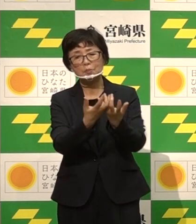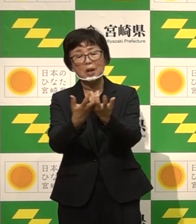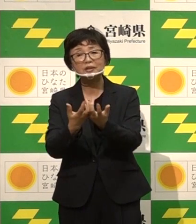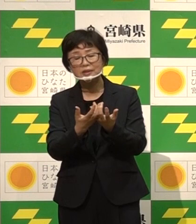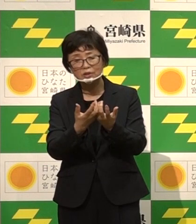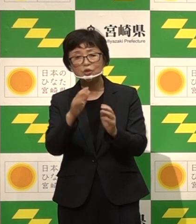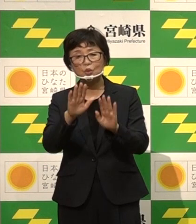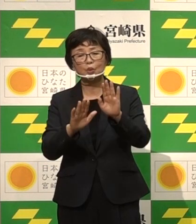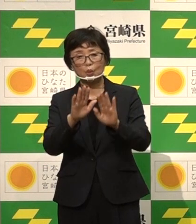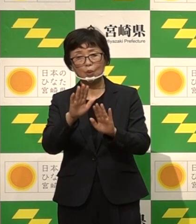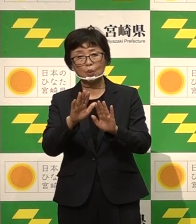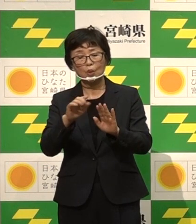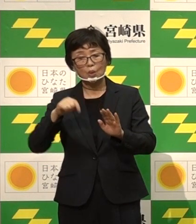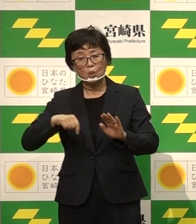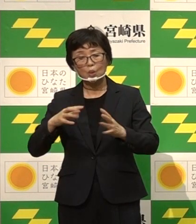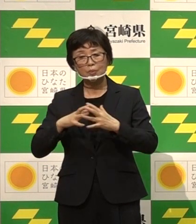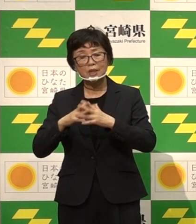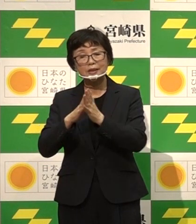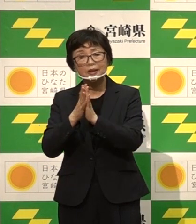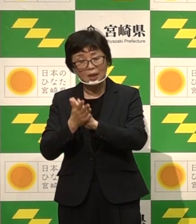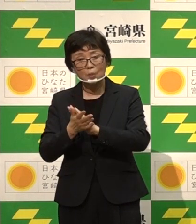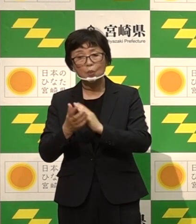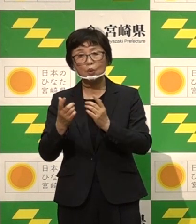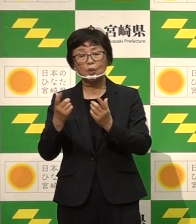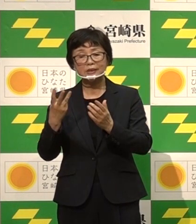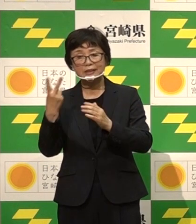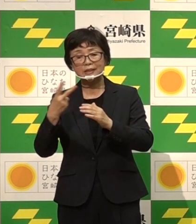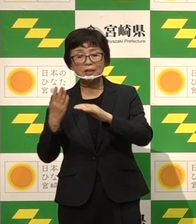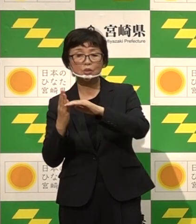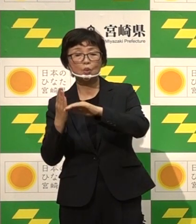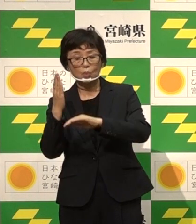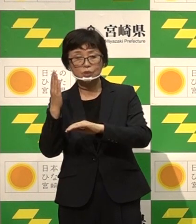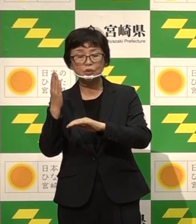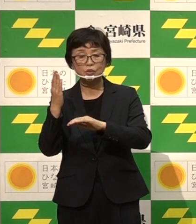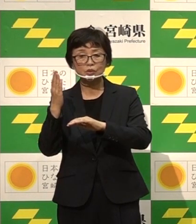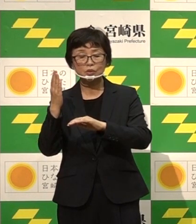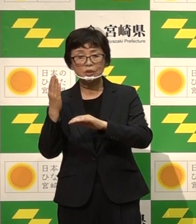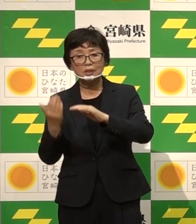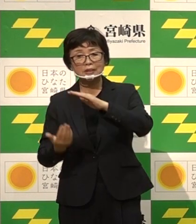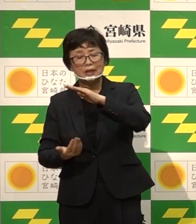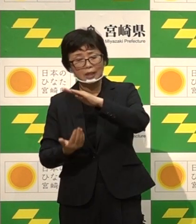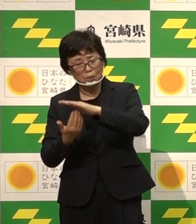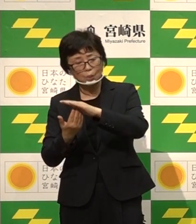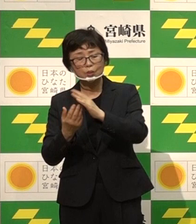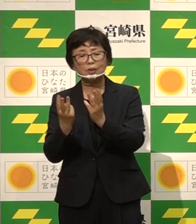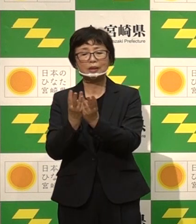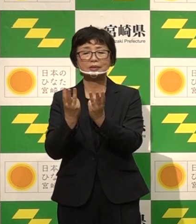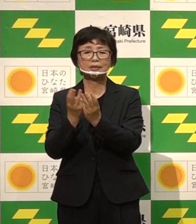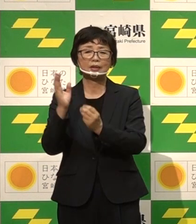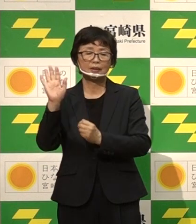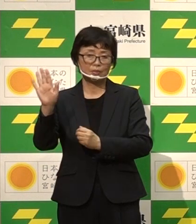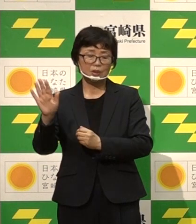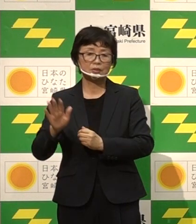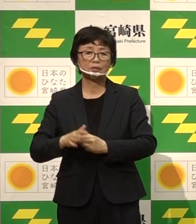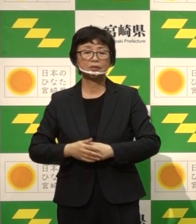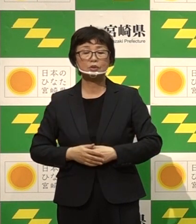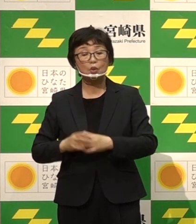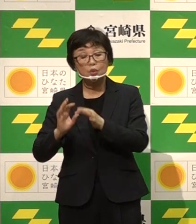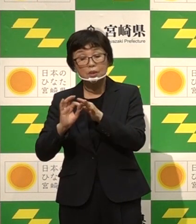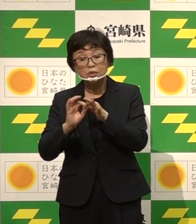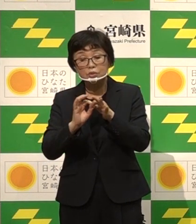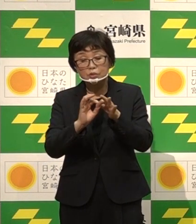県も、今日初めて2000人を超す過去最多の水準となりましたが、こういった状況が続くと、そうい